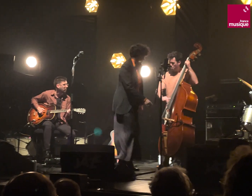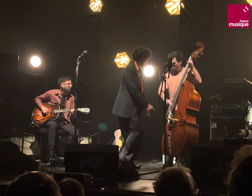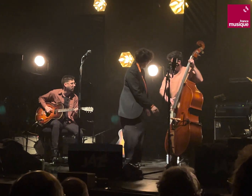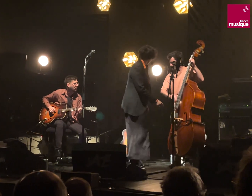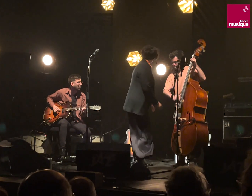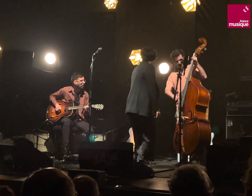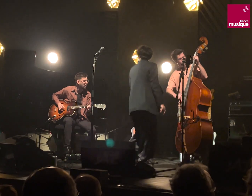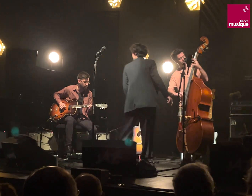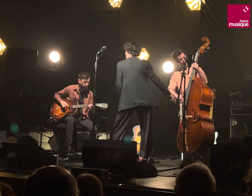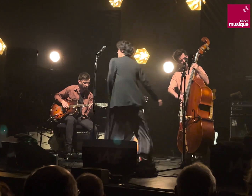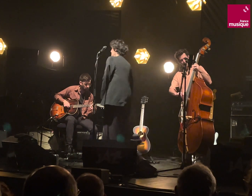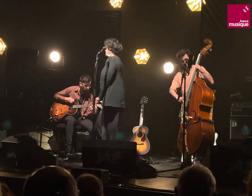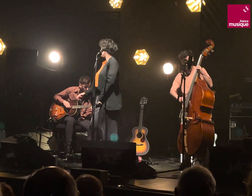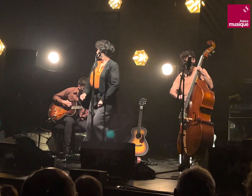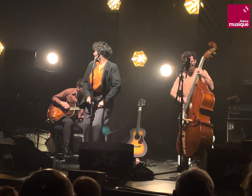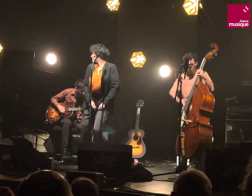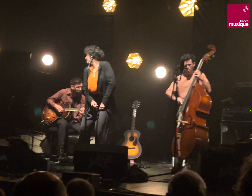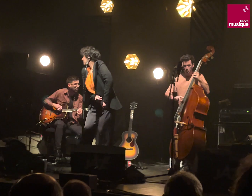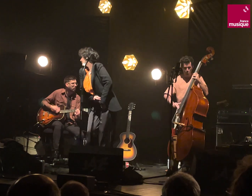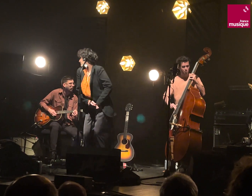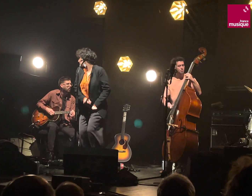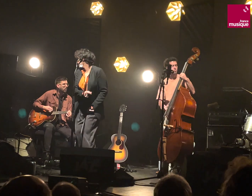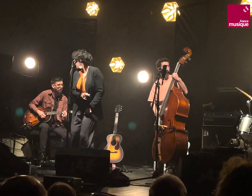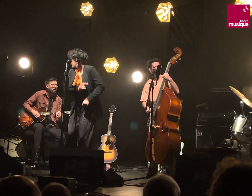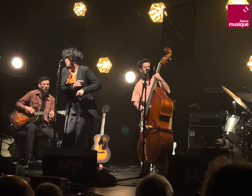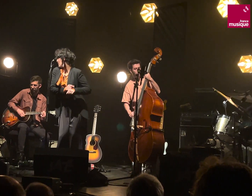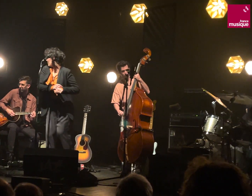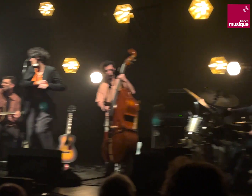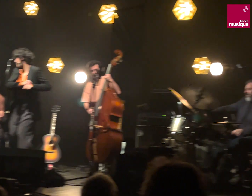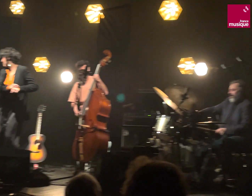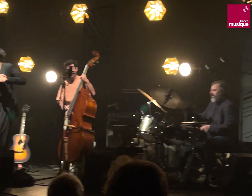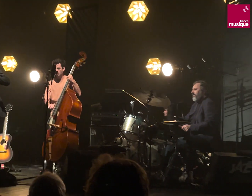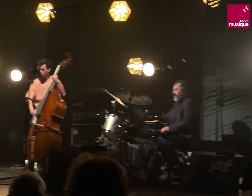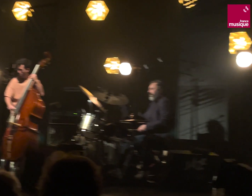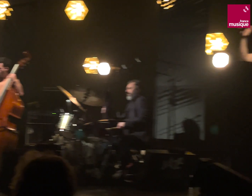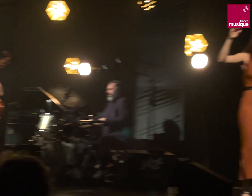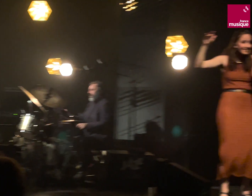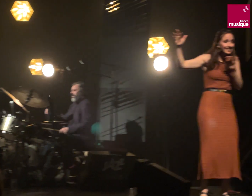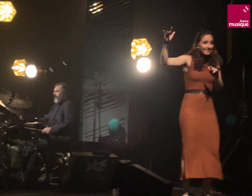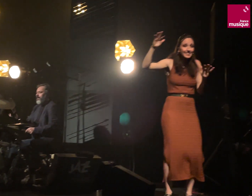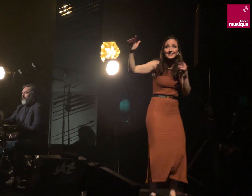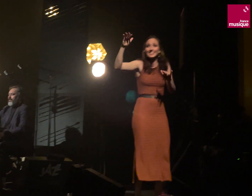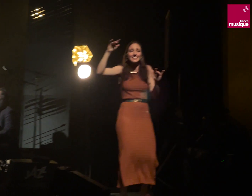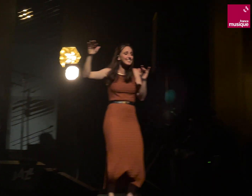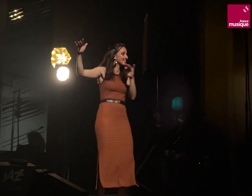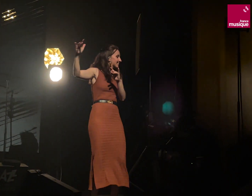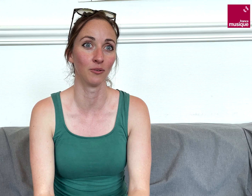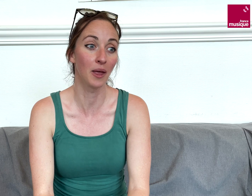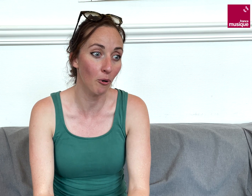minutieusement préparé. Ça représente 200 à 300 heures pour un concert. On apprend tout par cœur en amont. On apprend